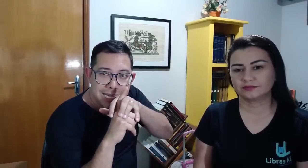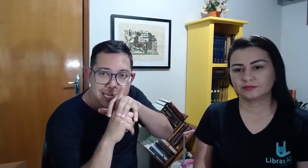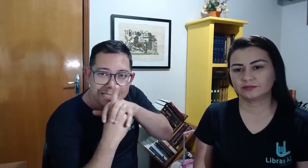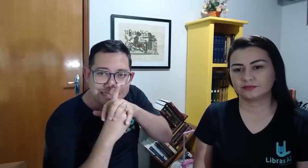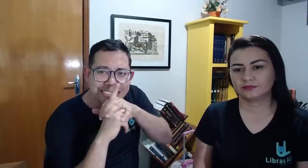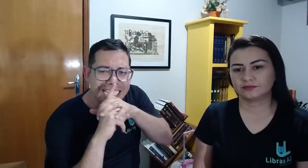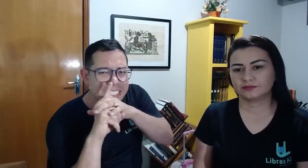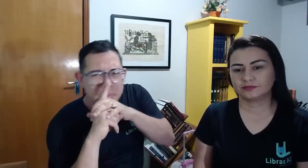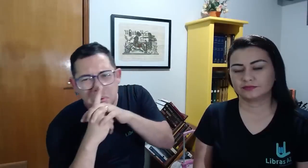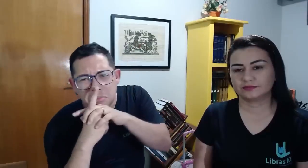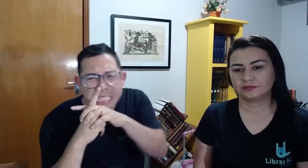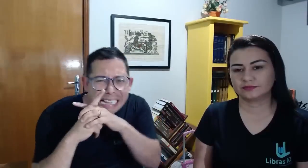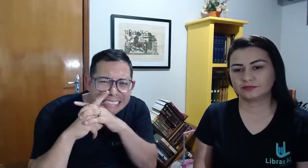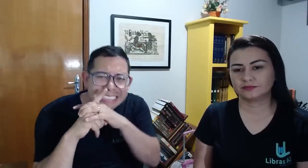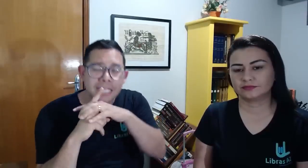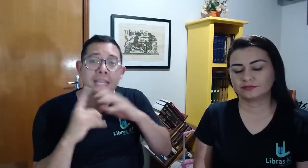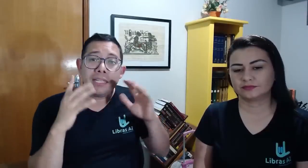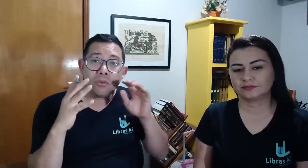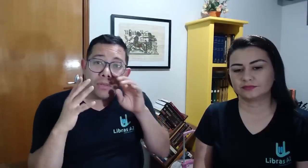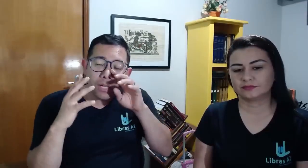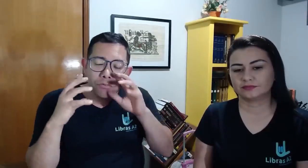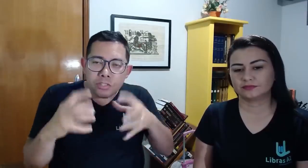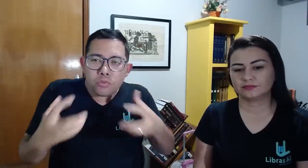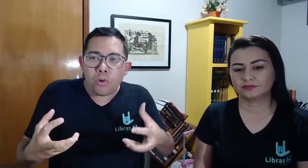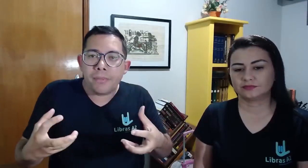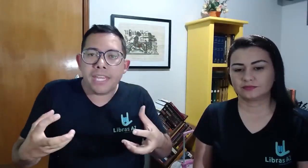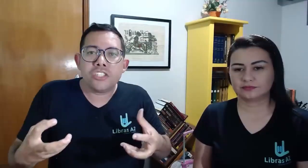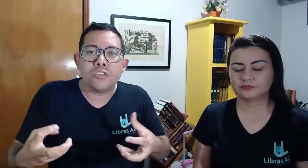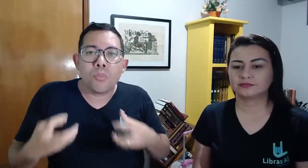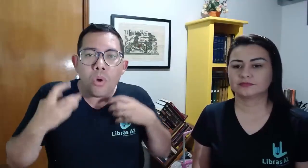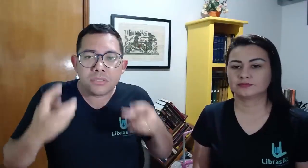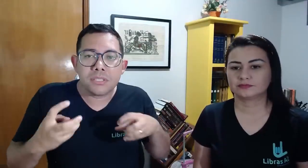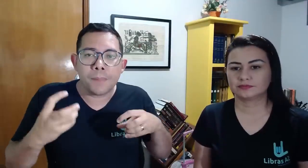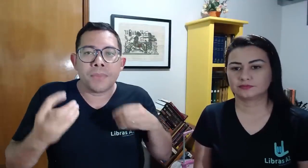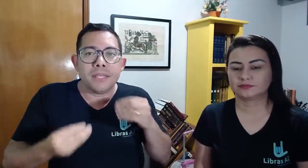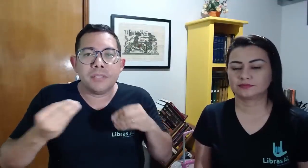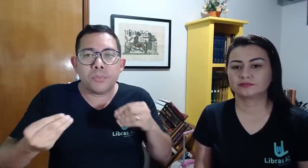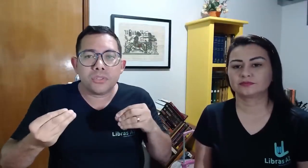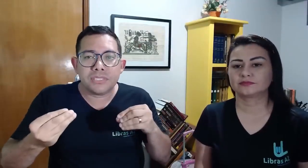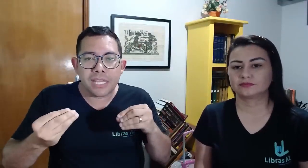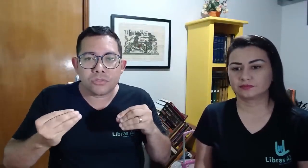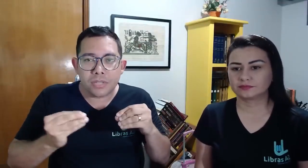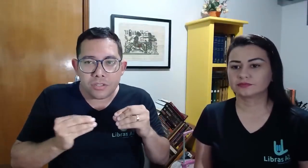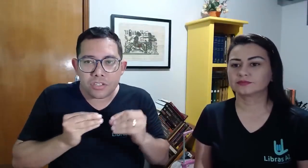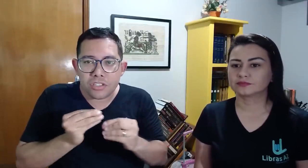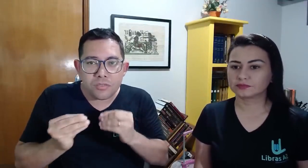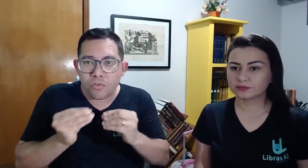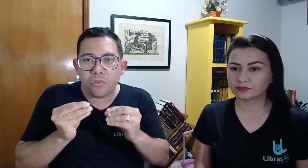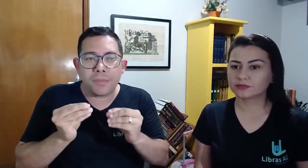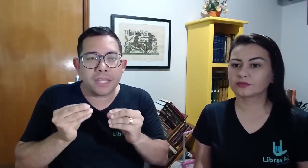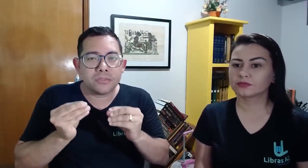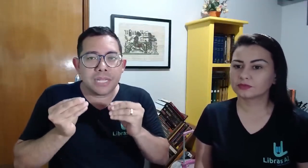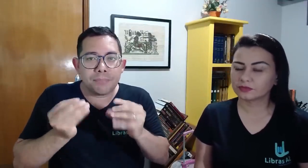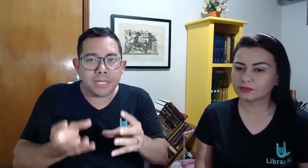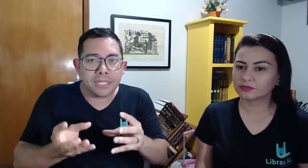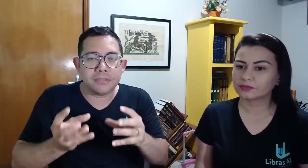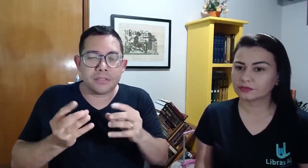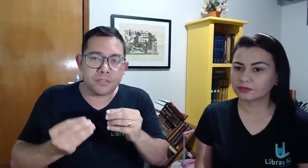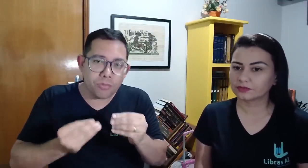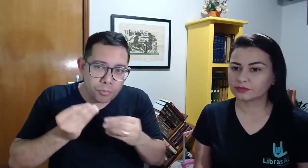sair, assim, aquela dificuldade. Então, visualmente mostra esse processo, né, de desenvolvimento da planta, desenvolvimento